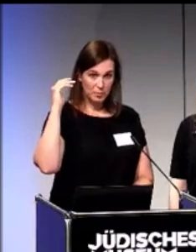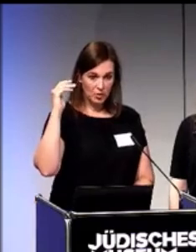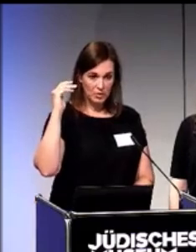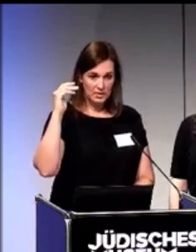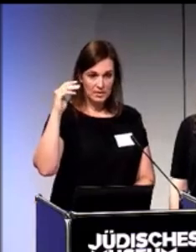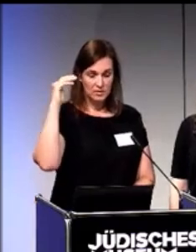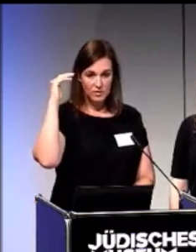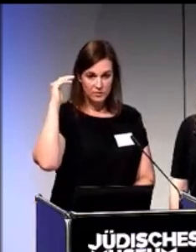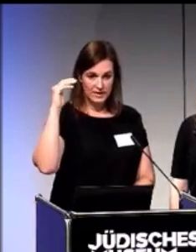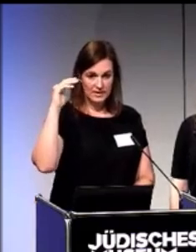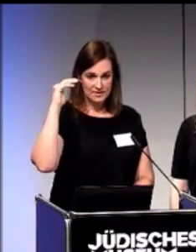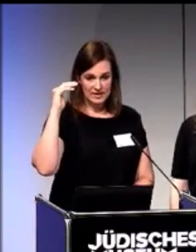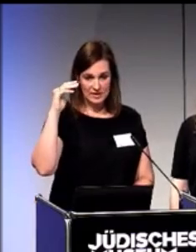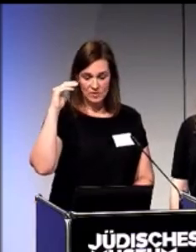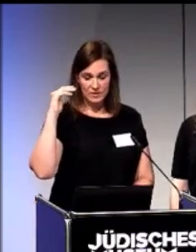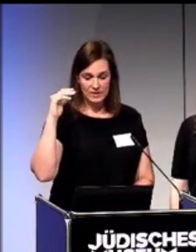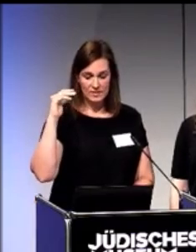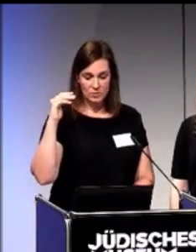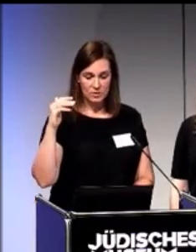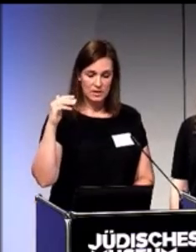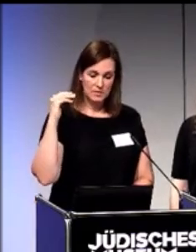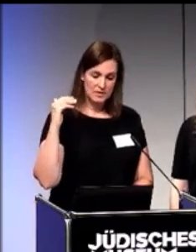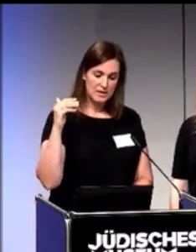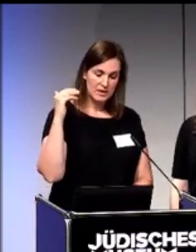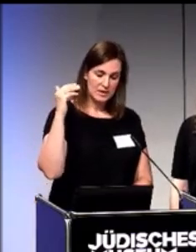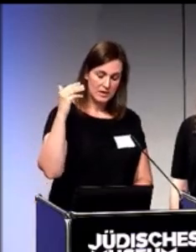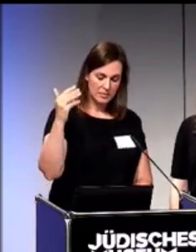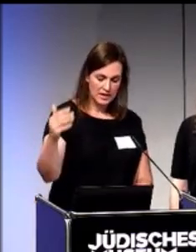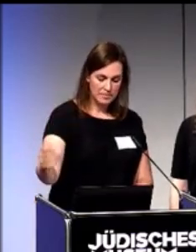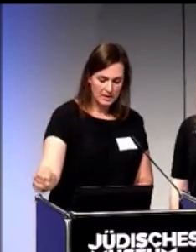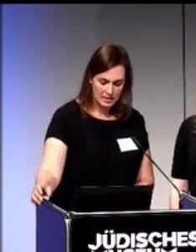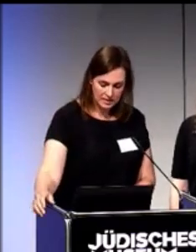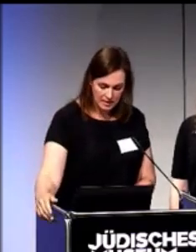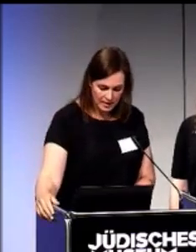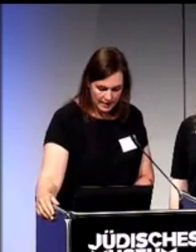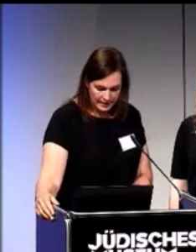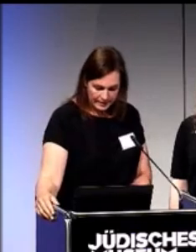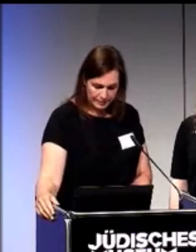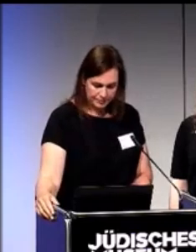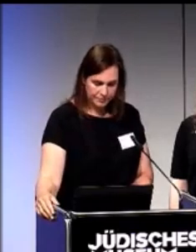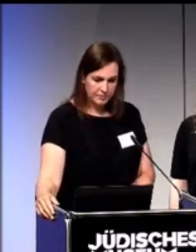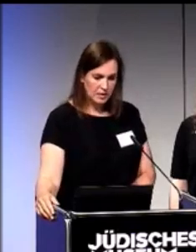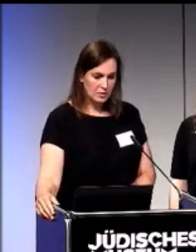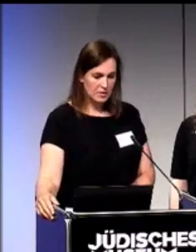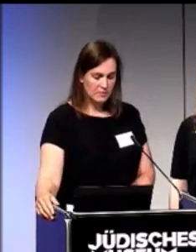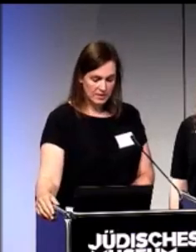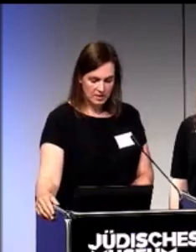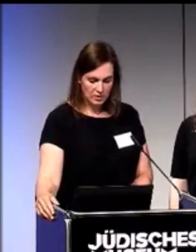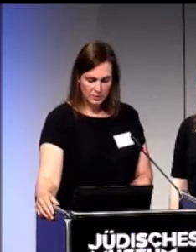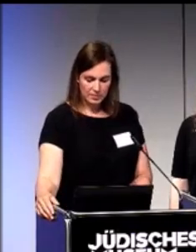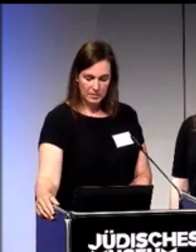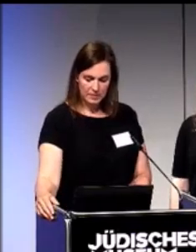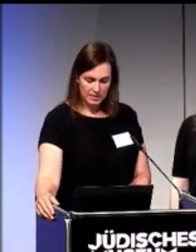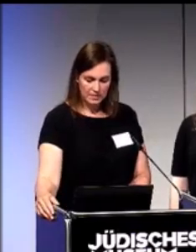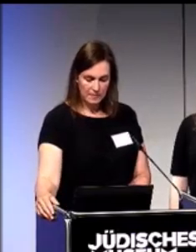gesprochen, zu welcher Zeit, zu welcher Sekunde, damit sie die richtigen Gebärden machen kann, nutzen wir Adobe Premiere,